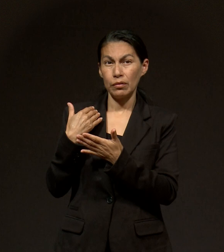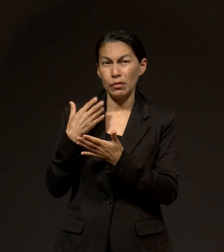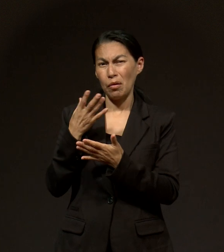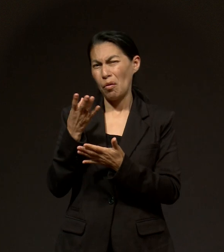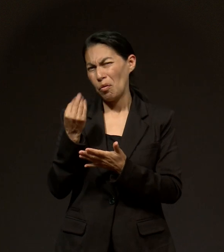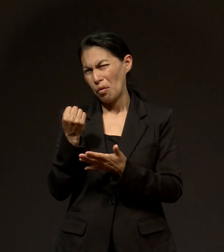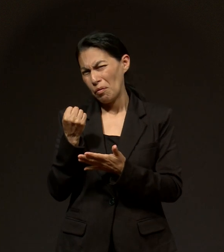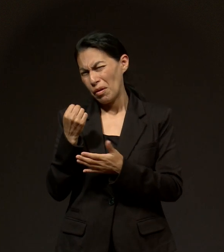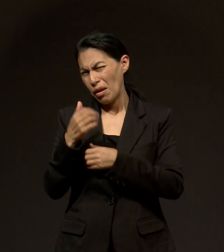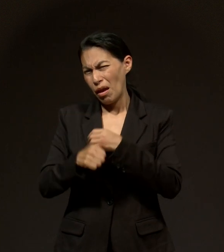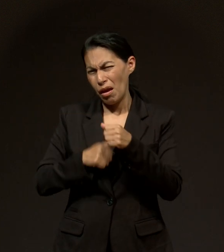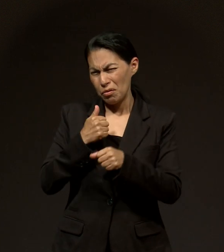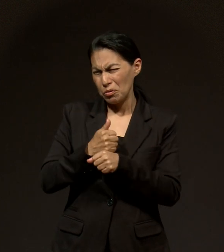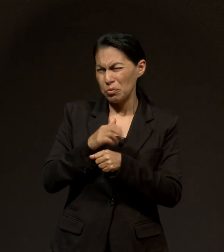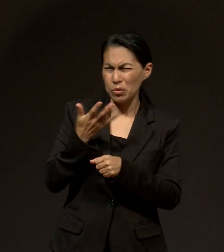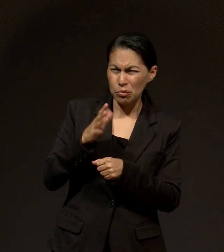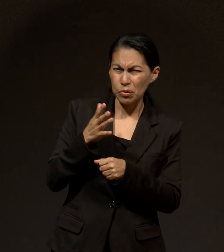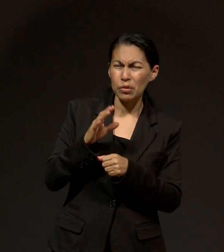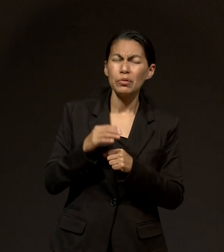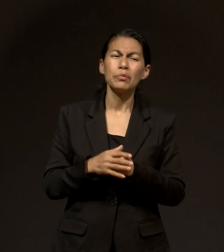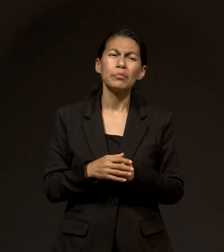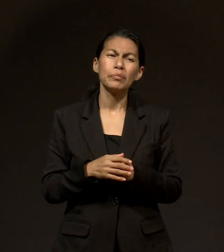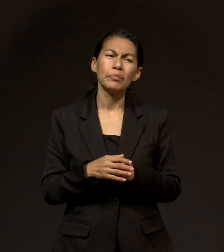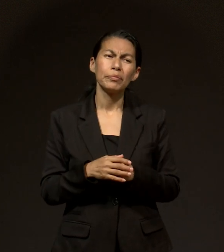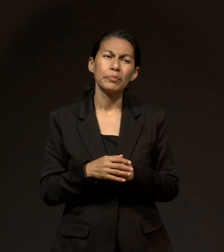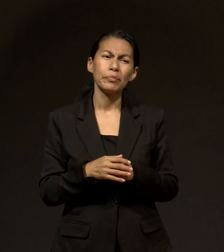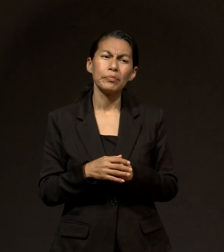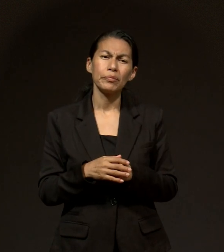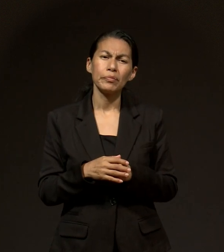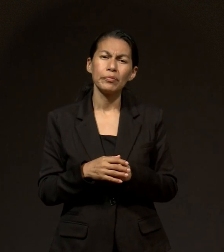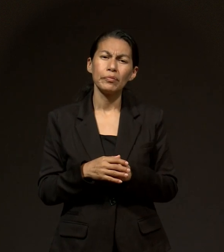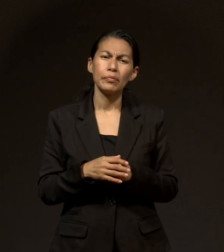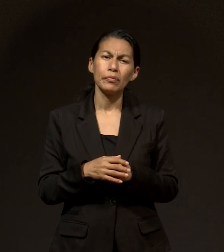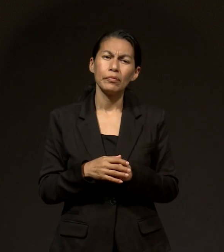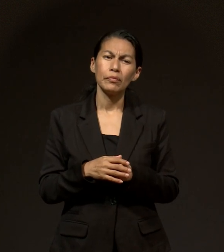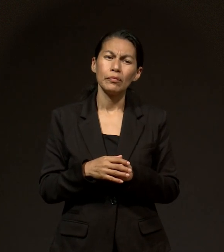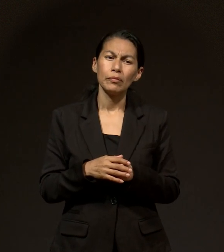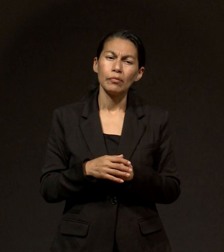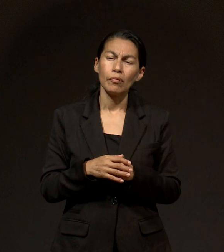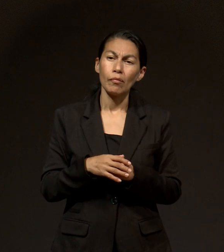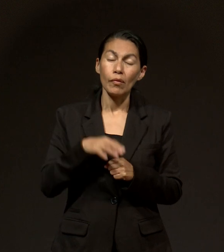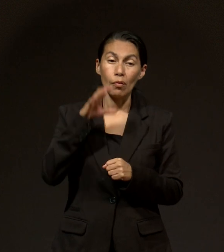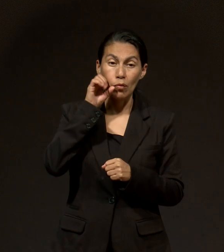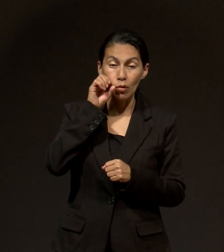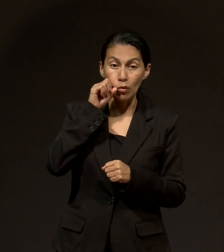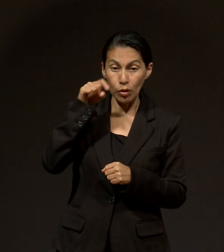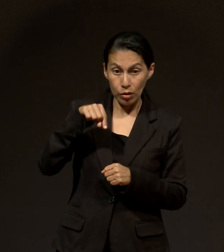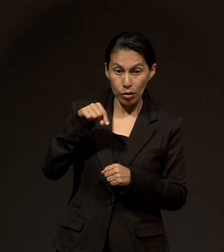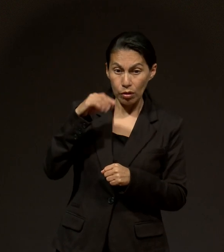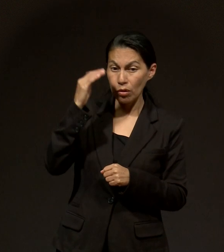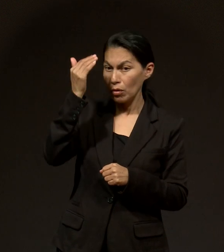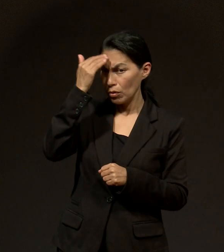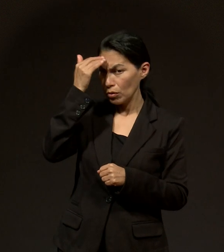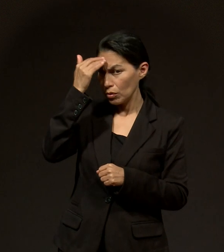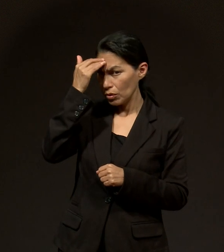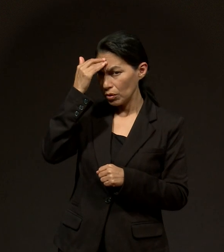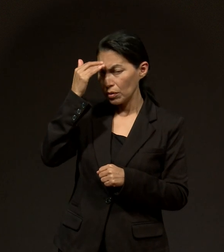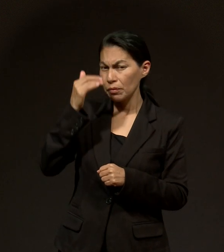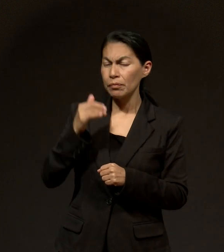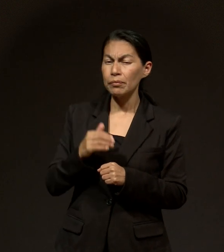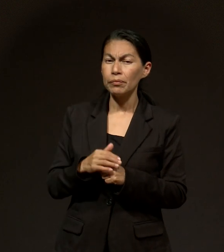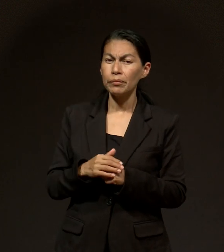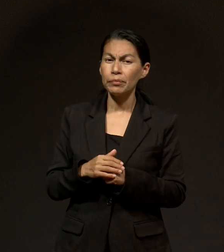aproximadamente unos 9 años, yo conocí Montemorelos, Nuevo León.